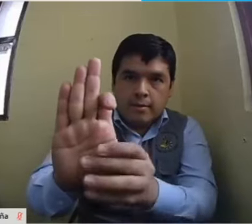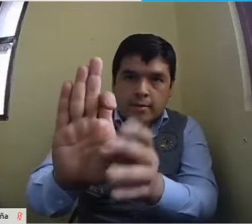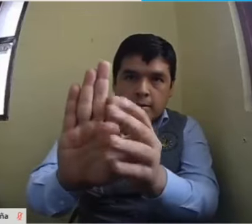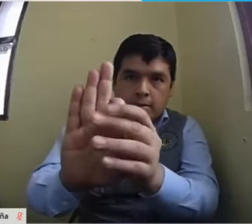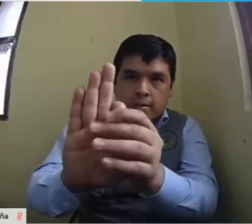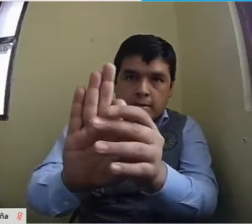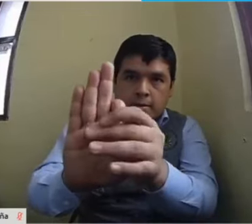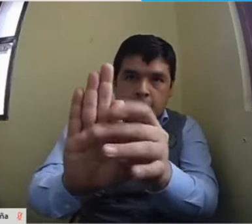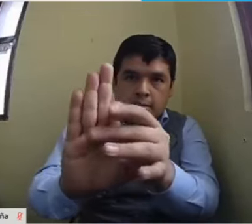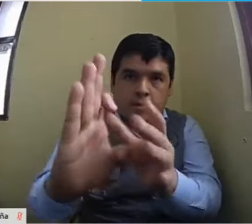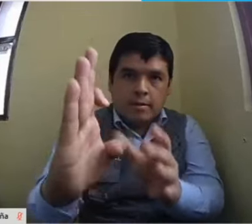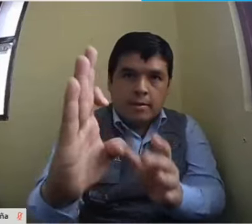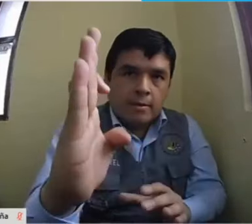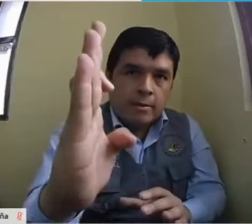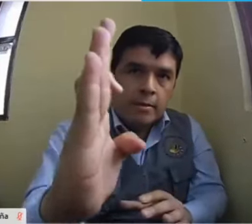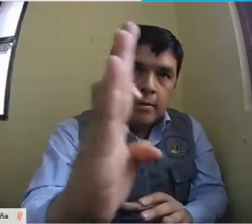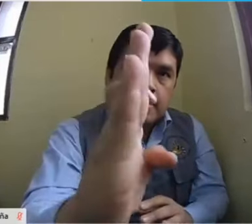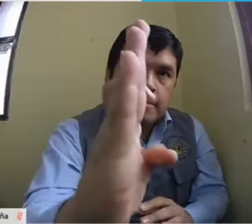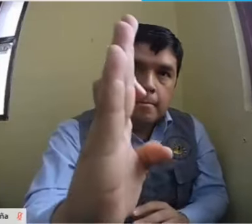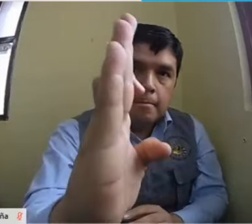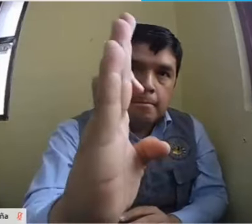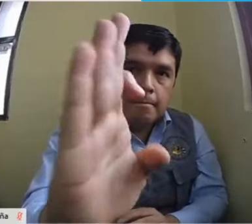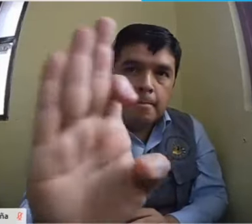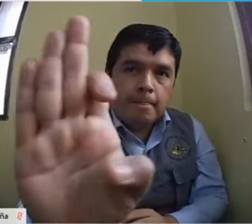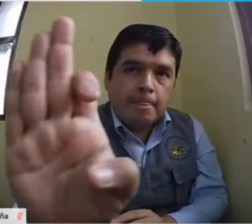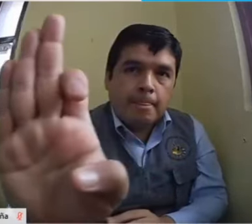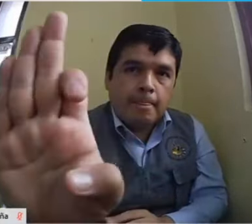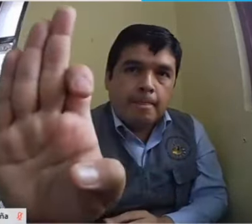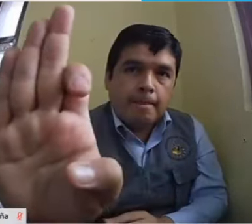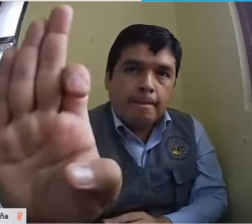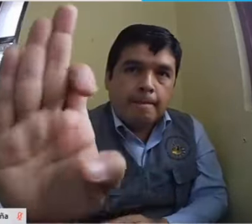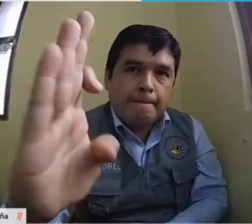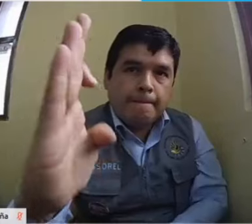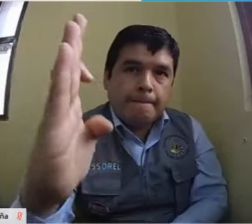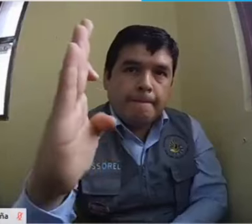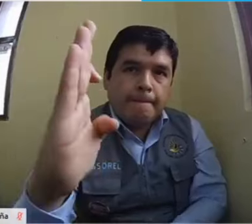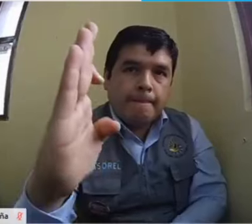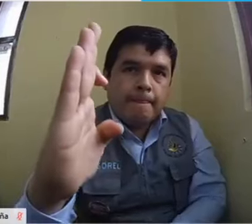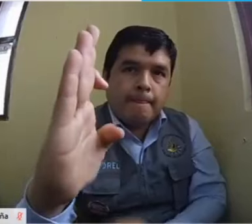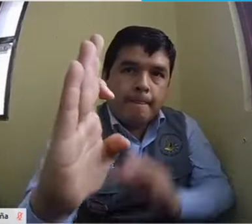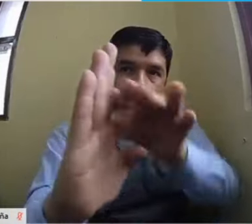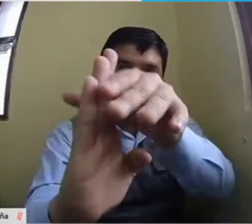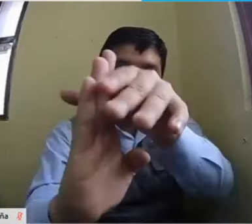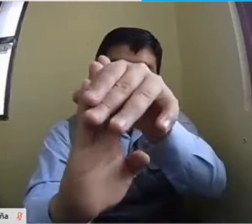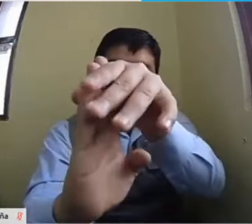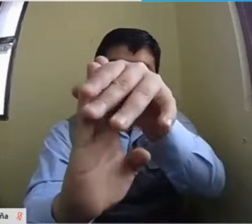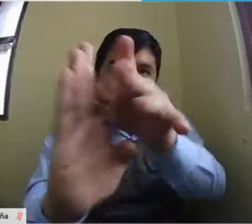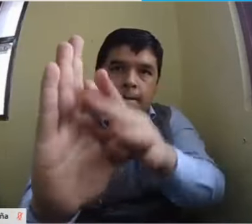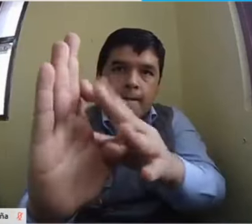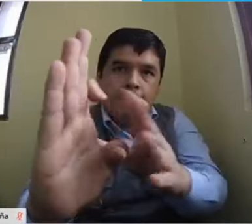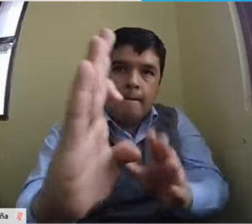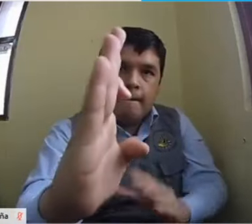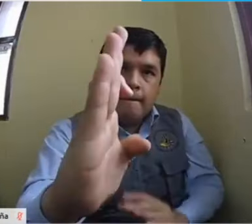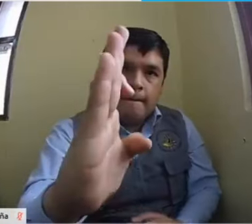La F, bajamos el índice y doblamos el pulgar, dándole forma de una F, si pueden ver.